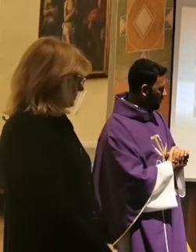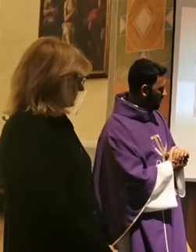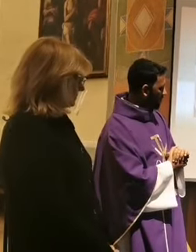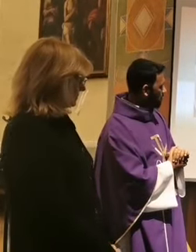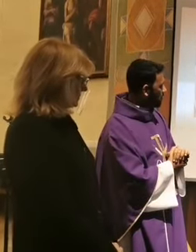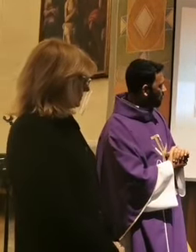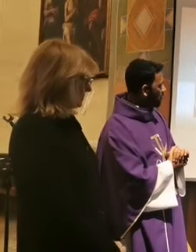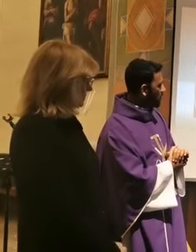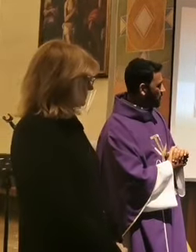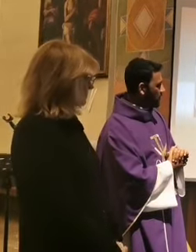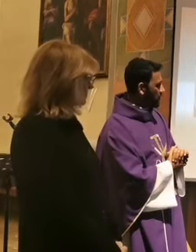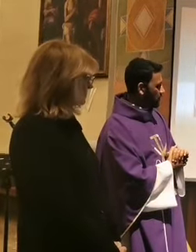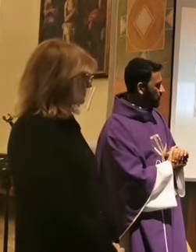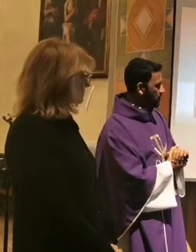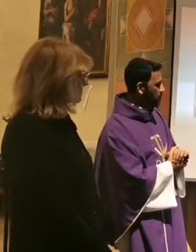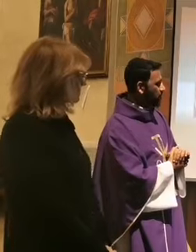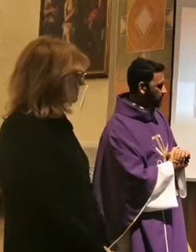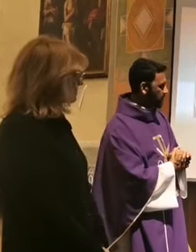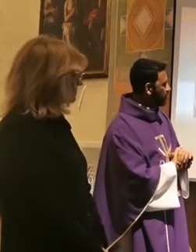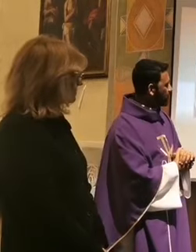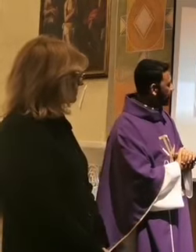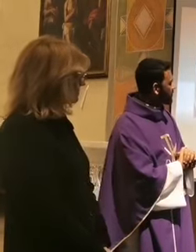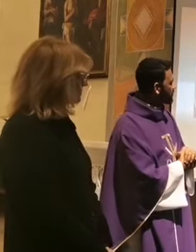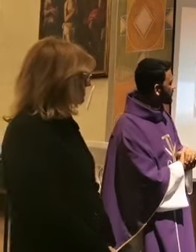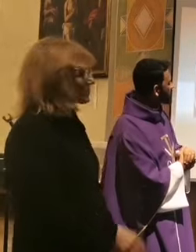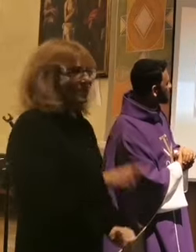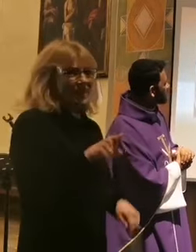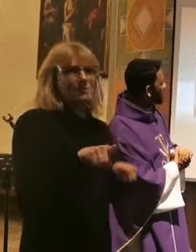No właśnie, nie działa. O, tam jest też język do